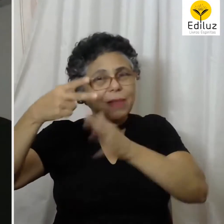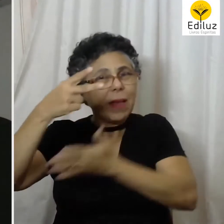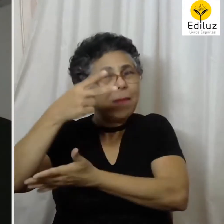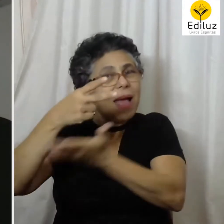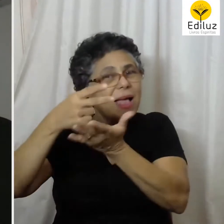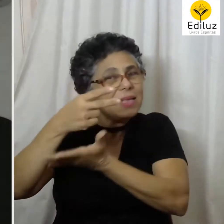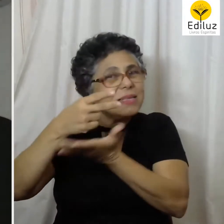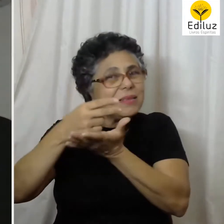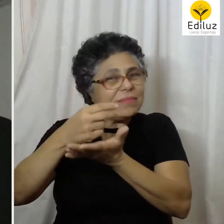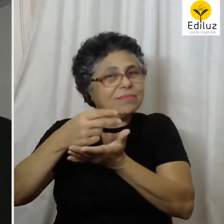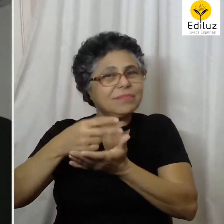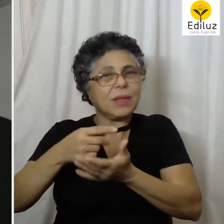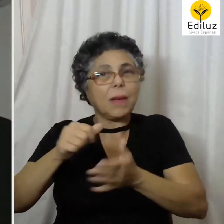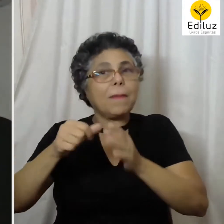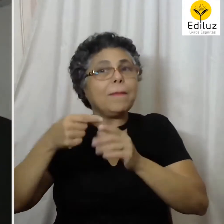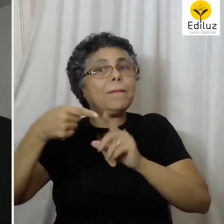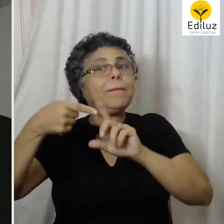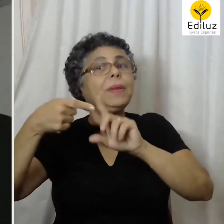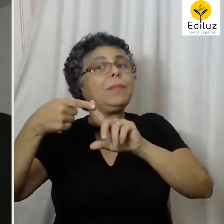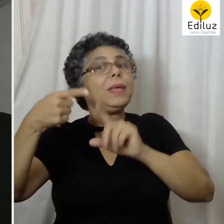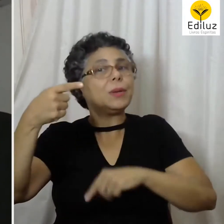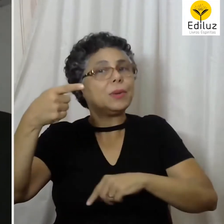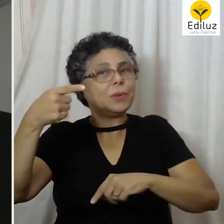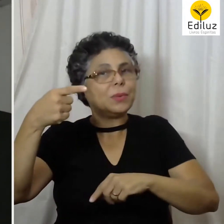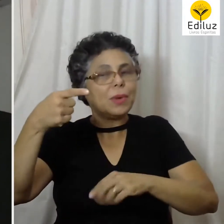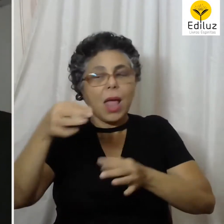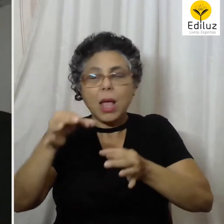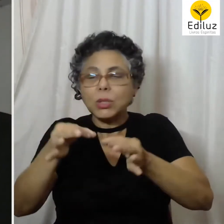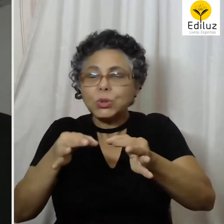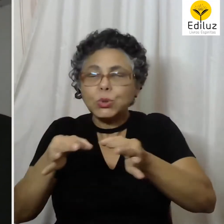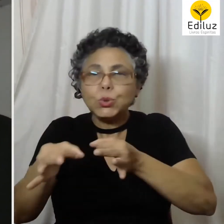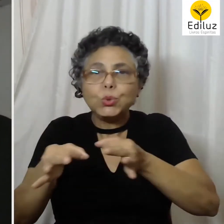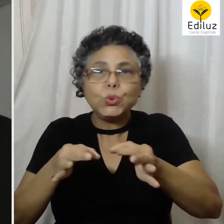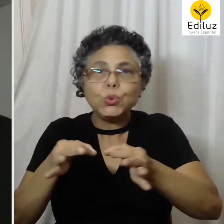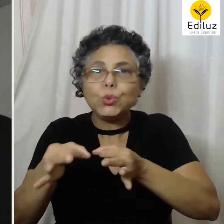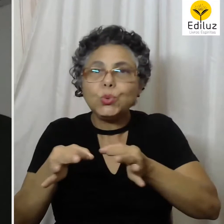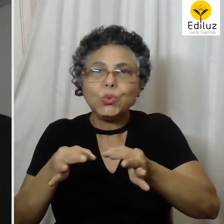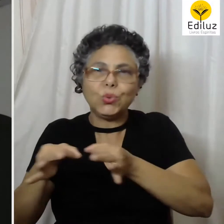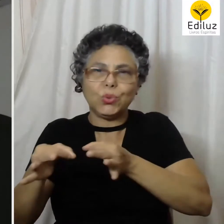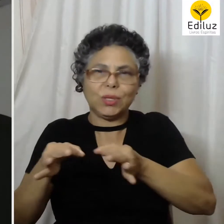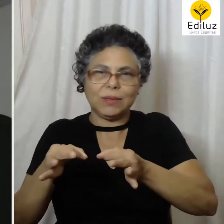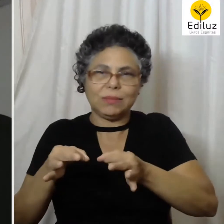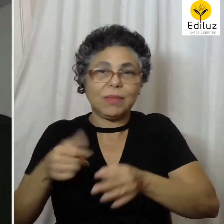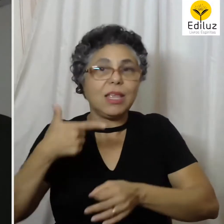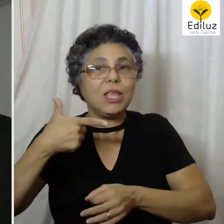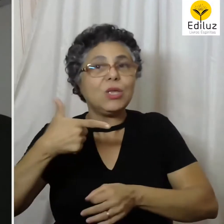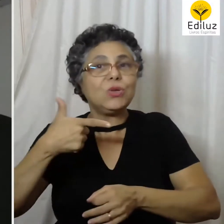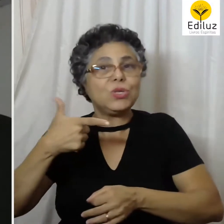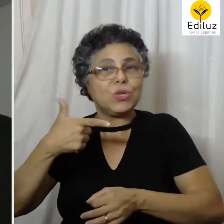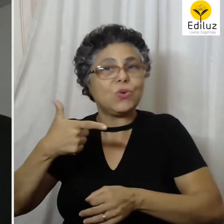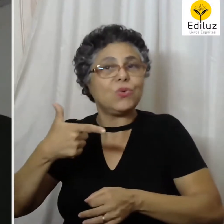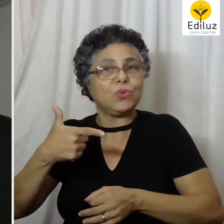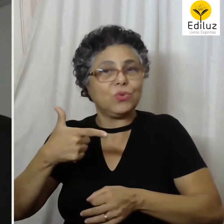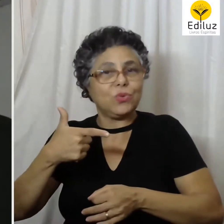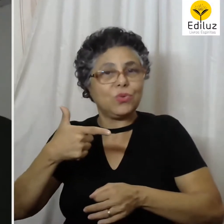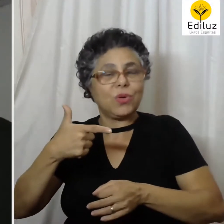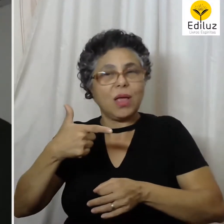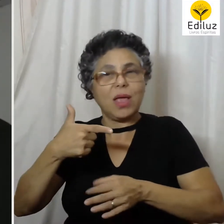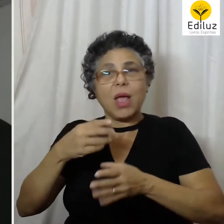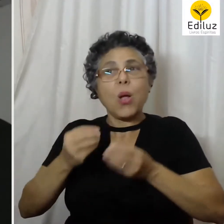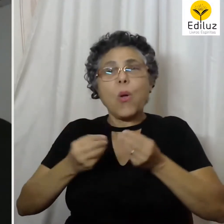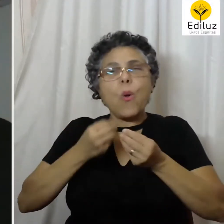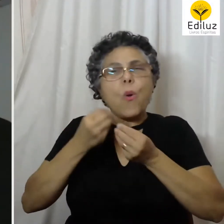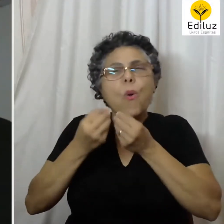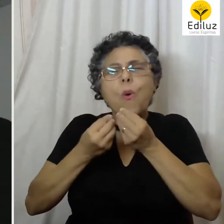relações. O primeiro deles é a estrutura familiar e o segundo é a configuração familiar.